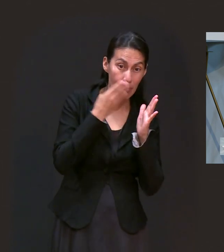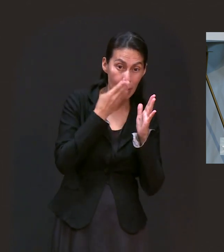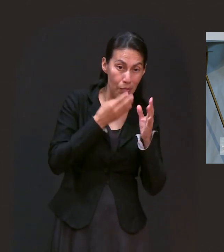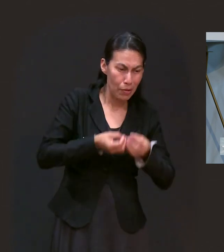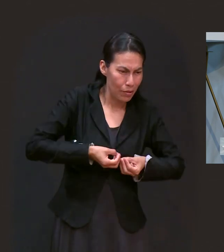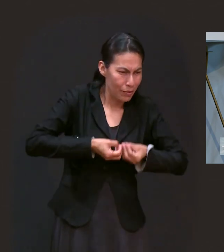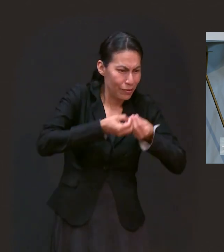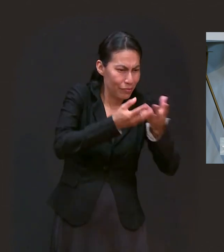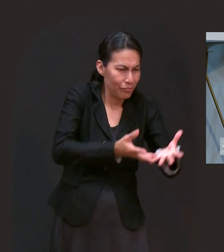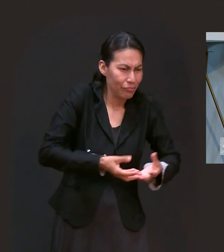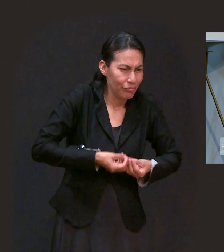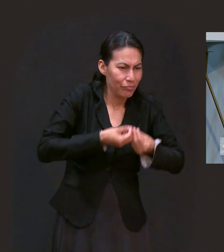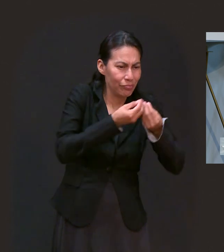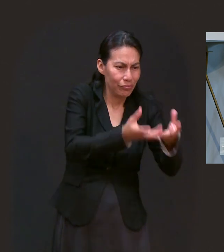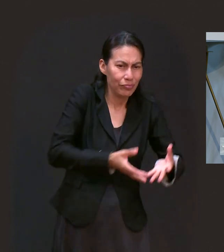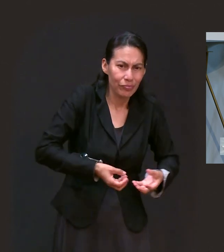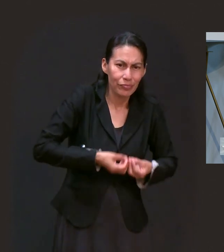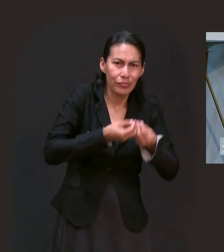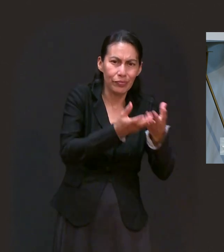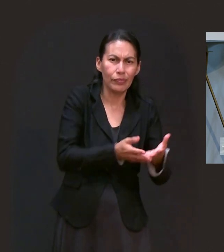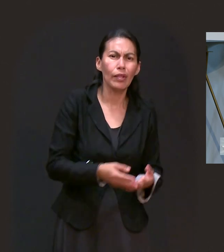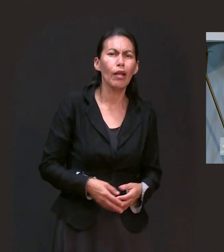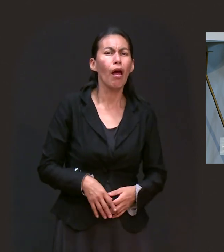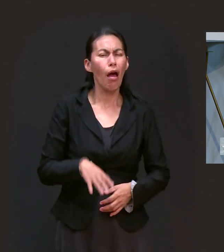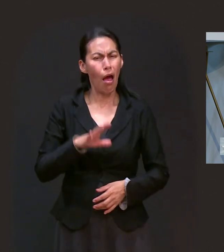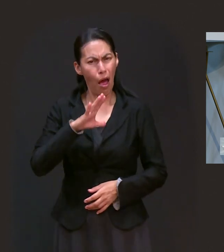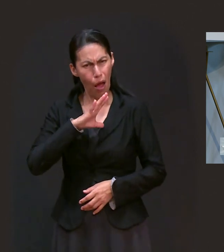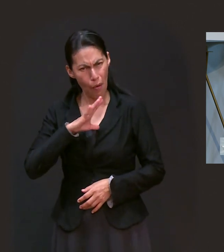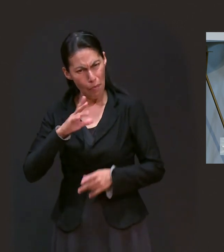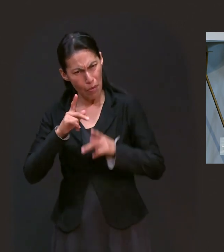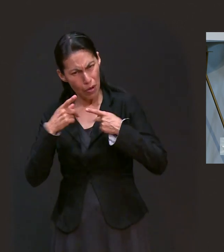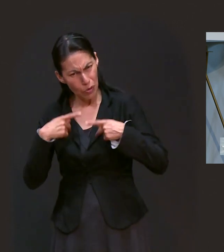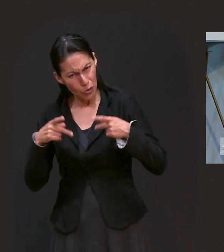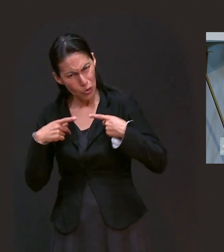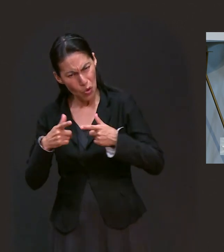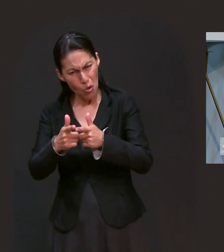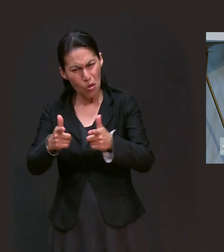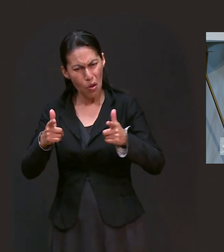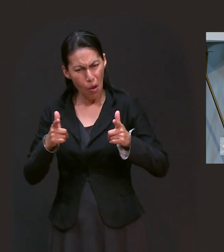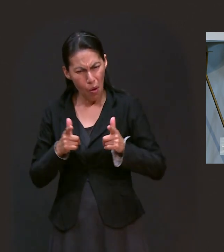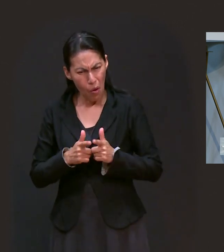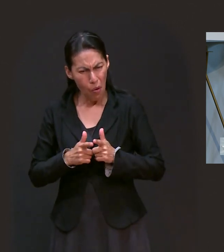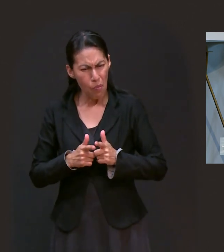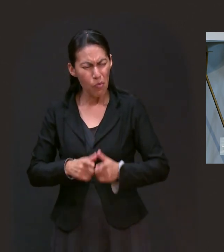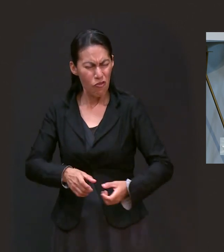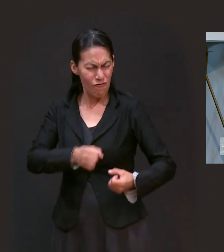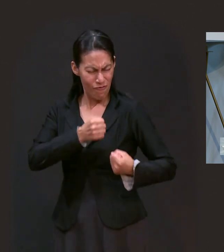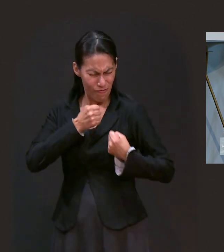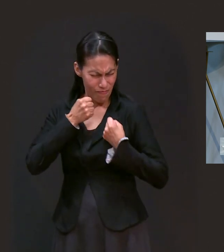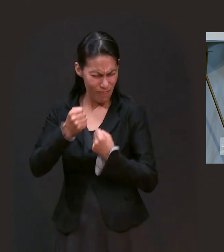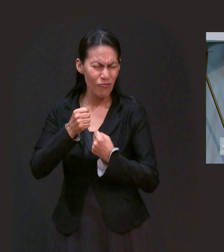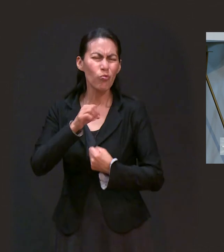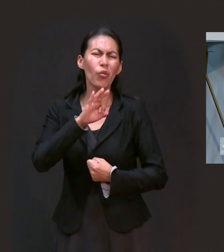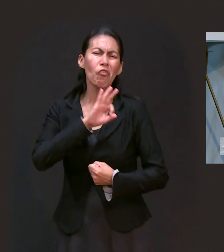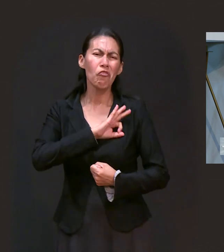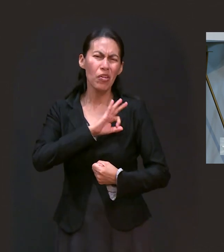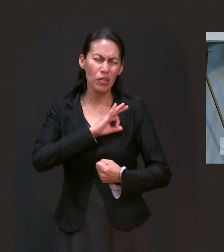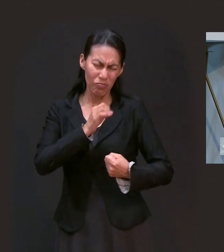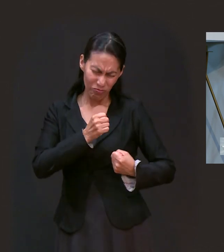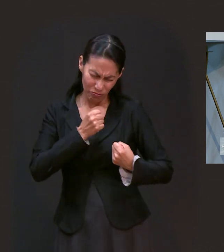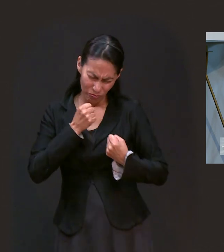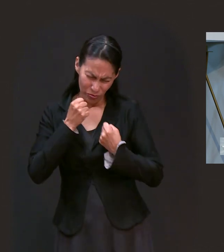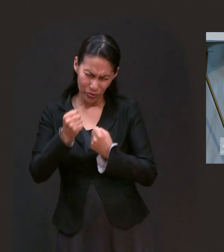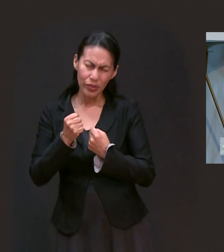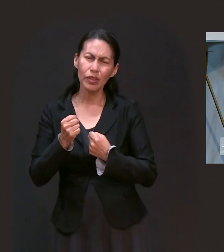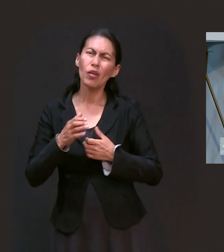40.000 biblias hay un grupo de personas que tienen una fe a ferran tf de